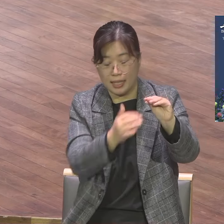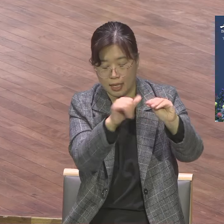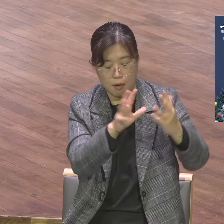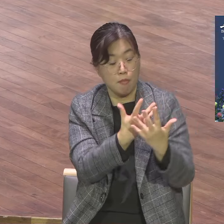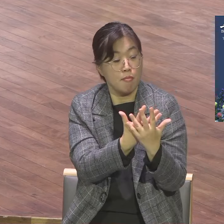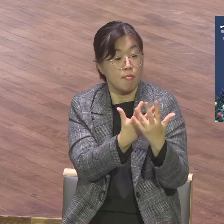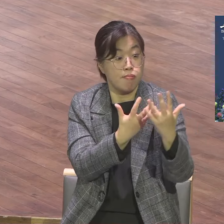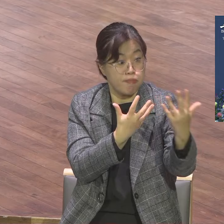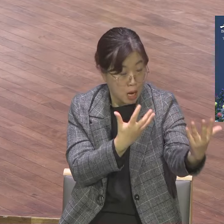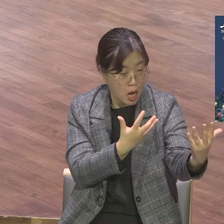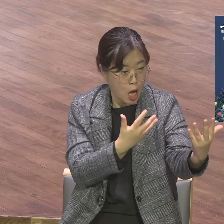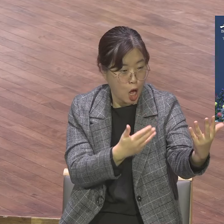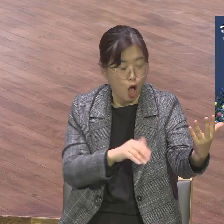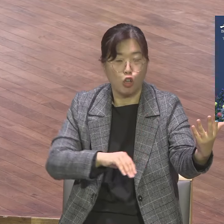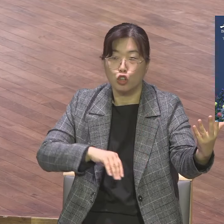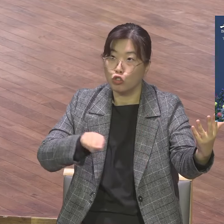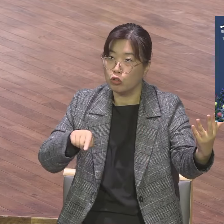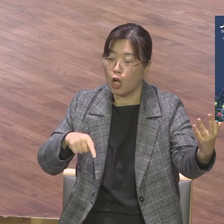목사 이름을